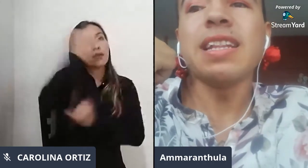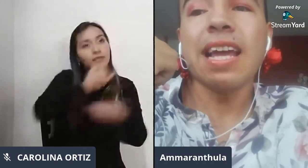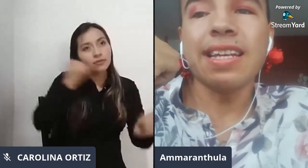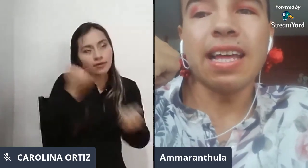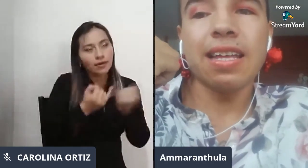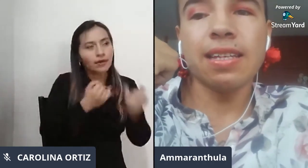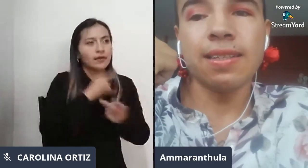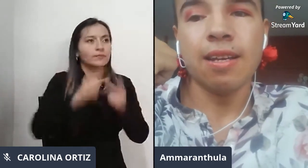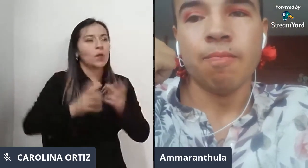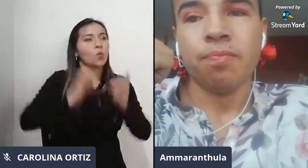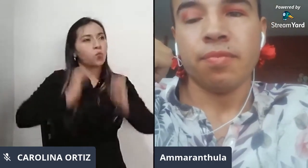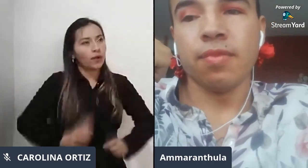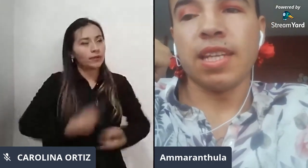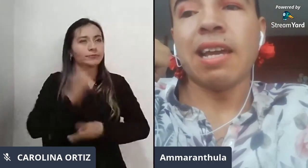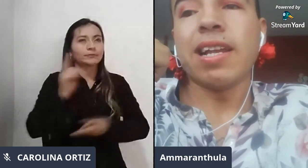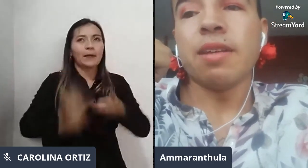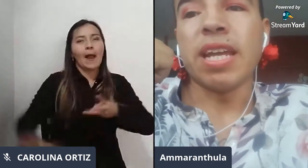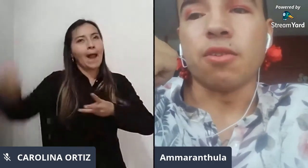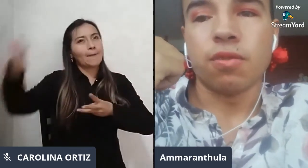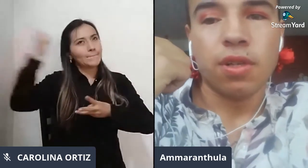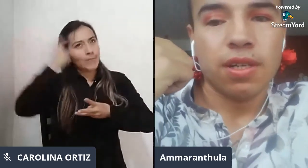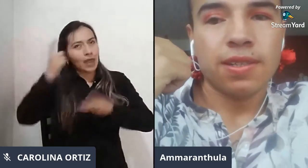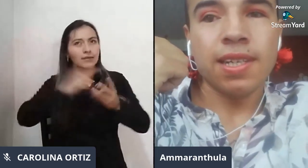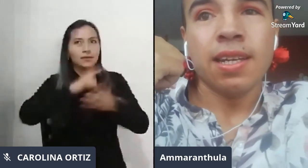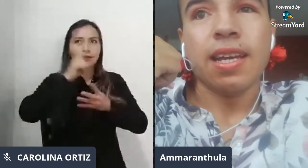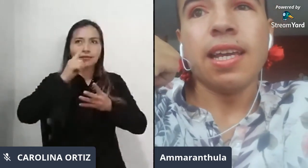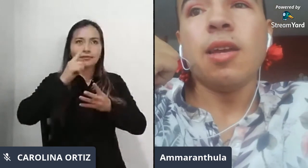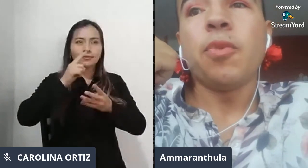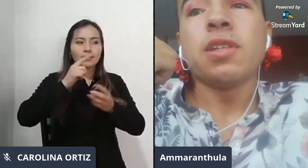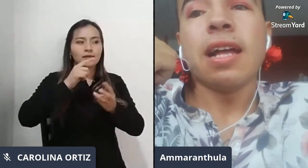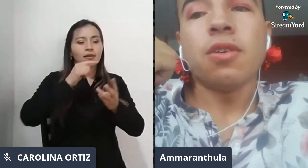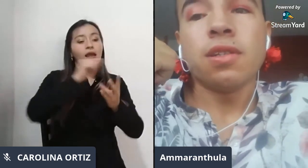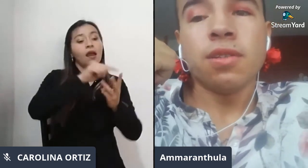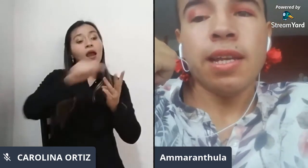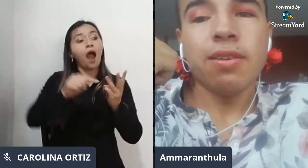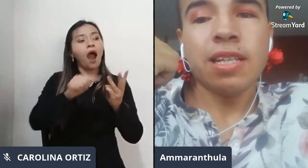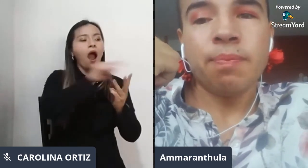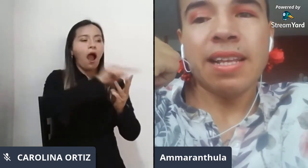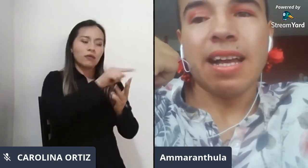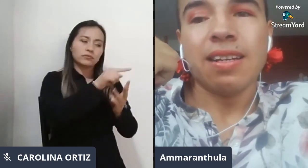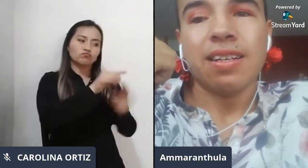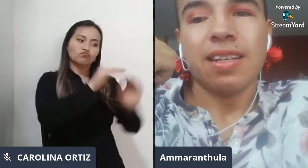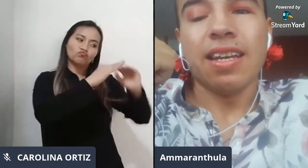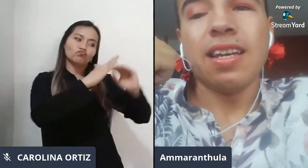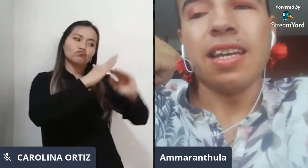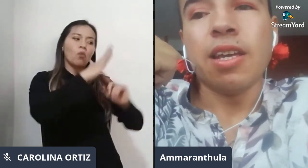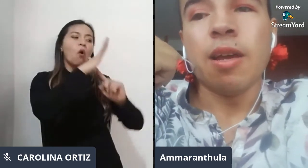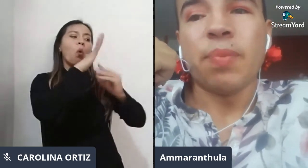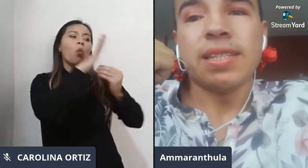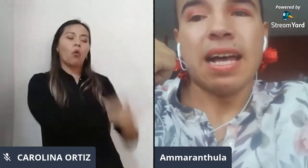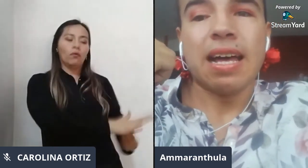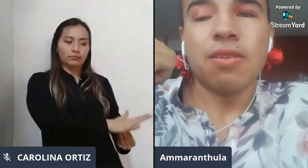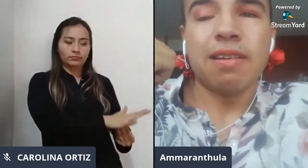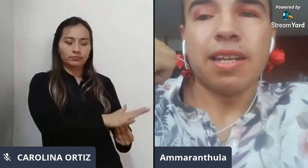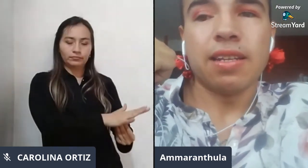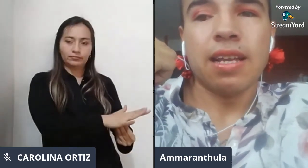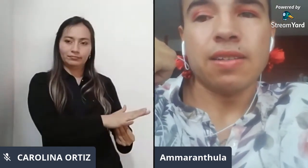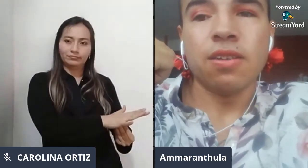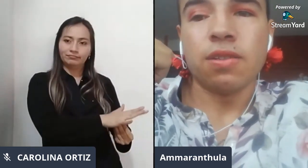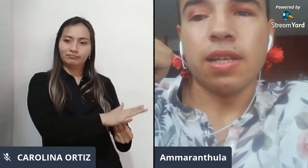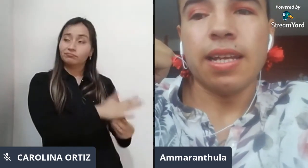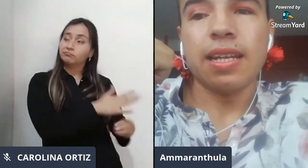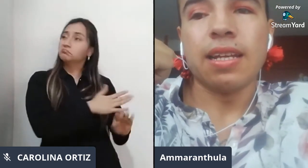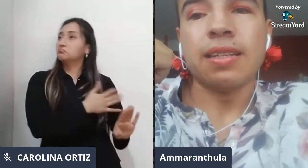hay mentalidades que valen menos, ¿sí? Y pues a todo esto se le dio la espalda y empezaron a